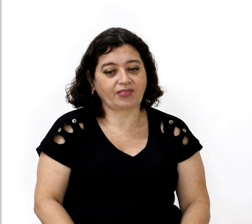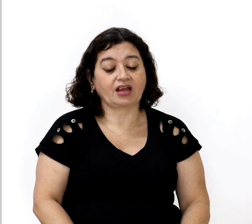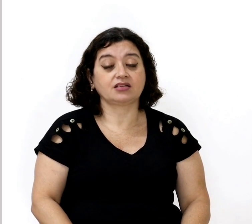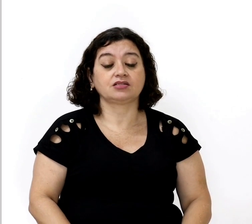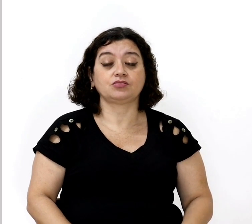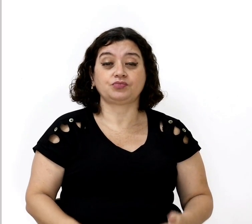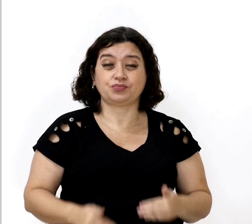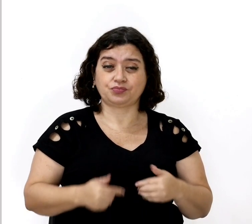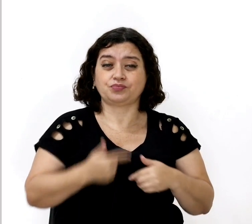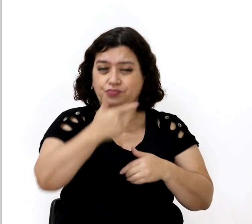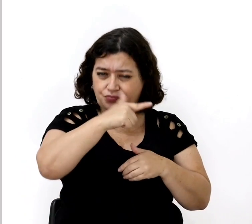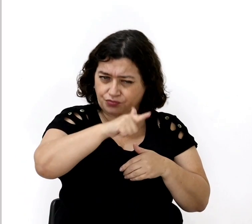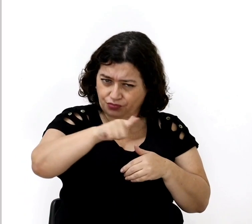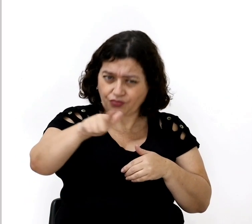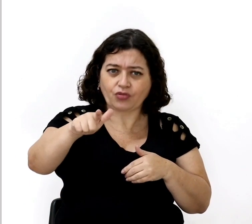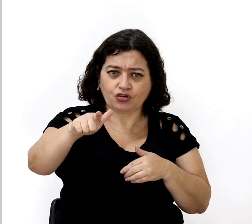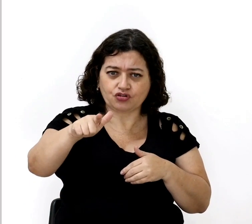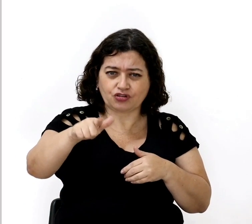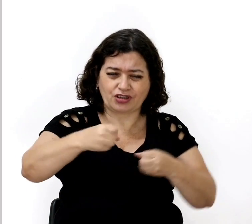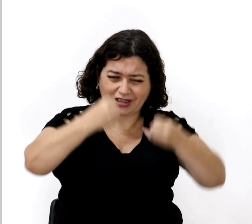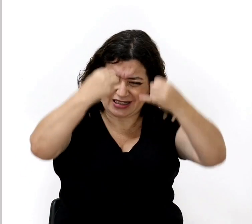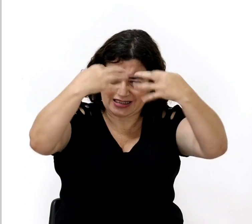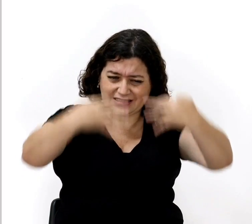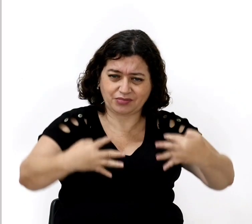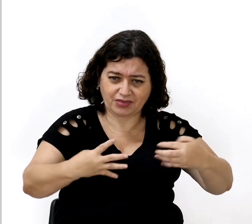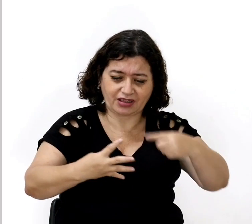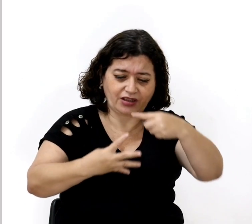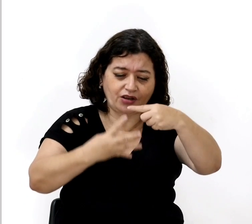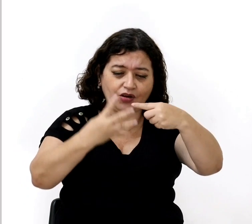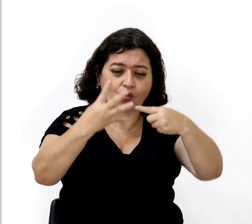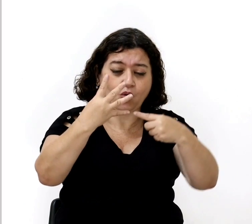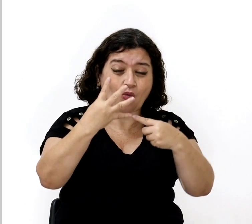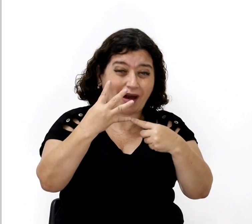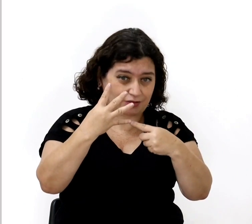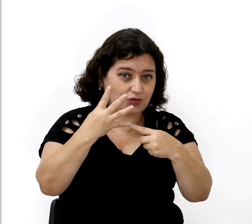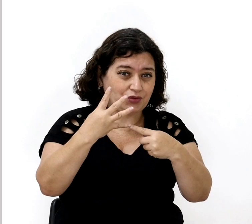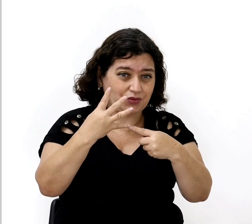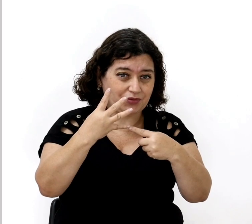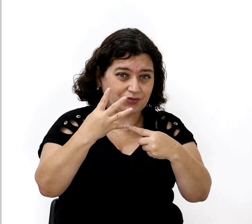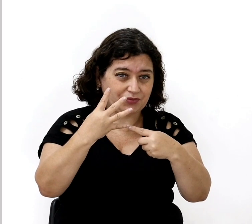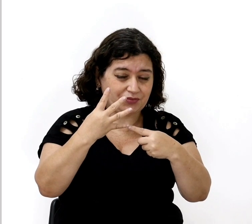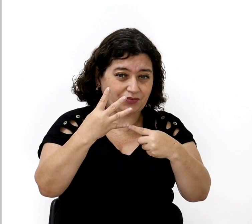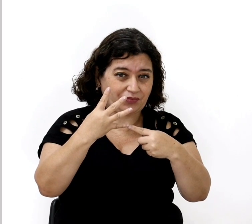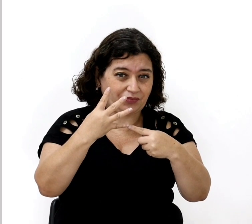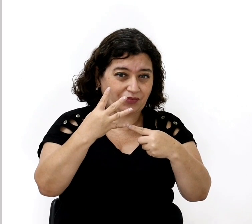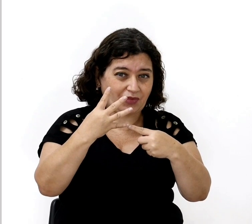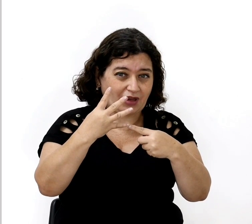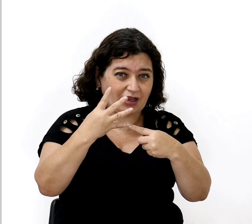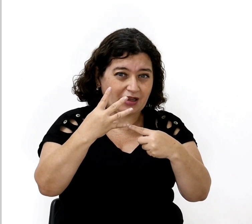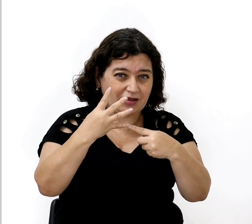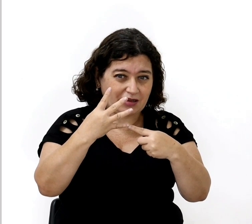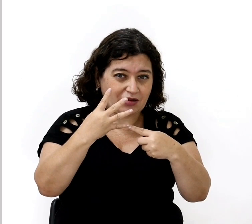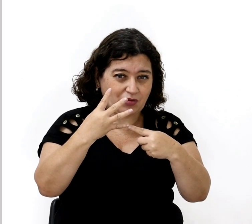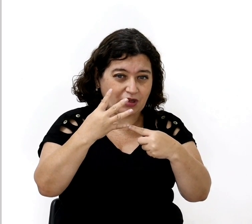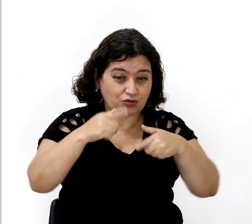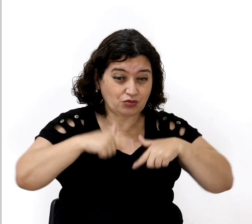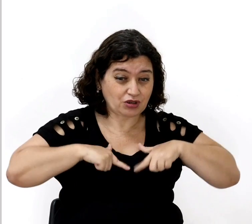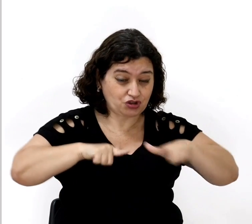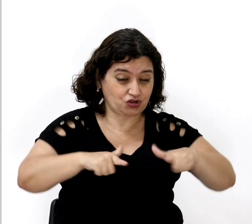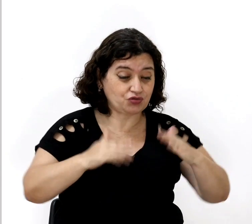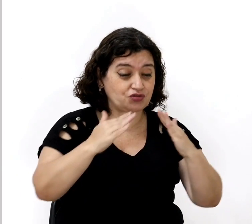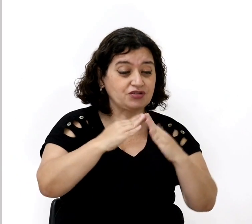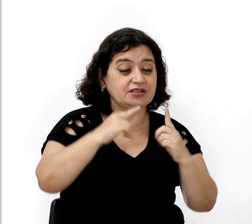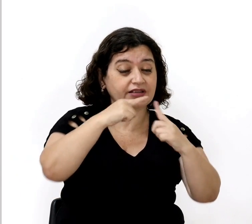Na sequência aqui, né, fala sobre 4 frentes que a igreja, então, deve atuar com